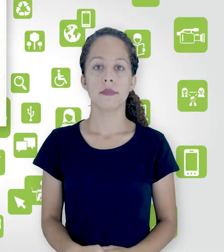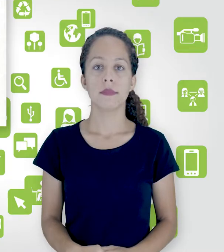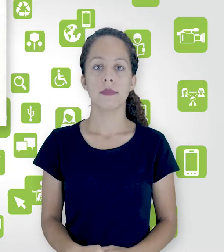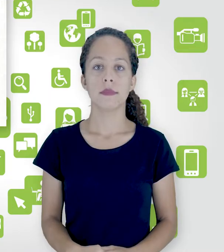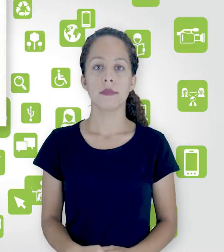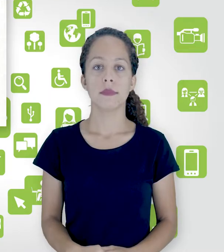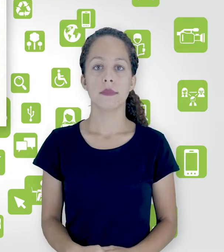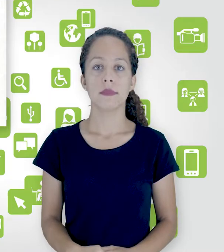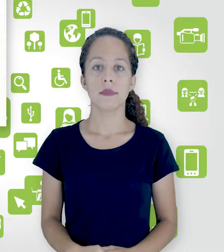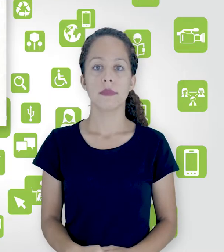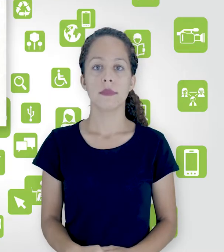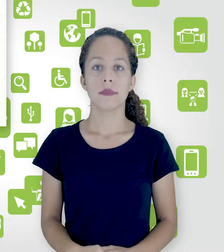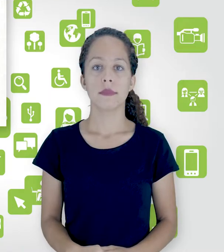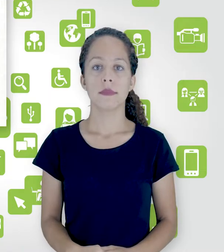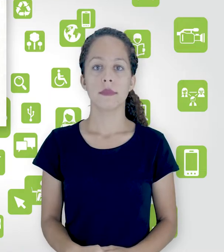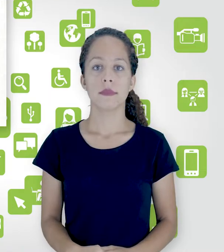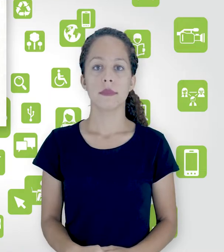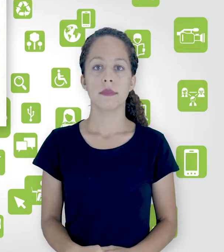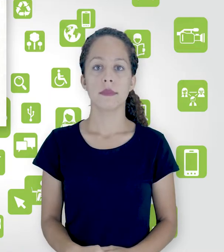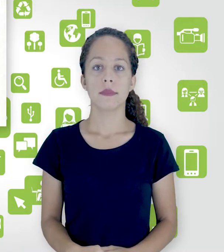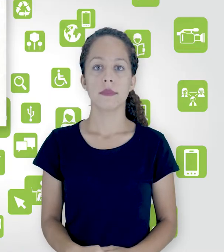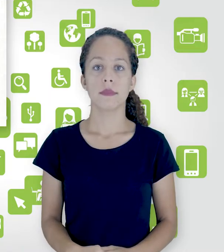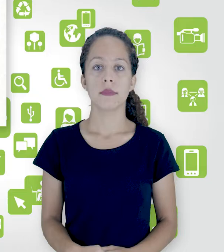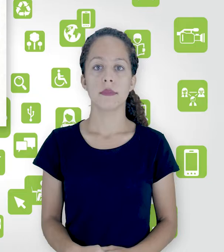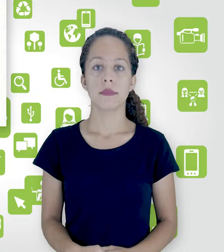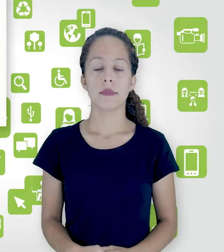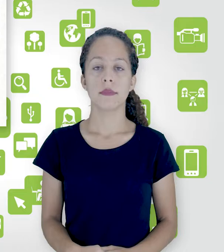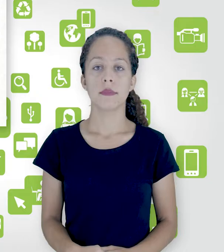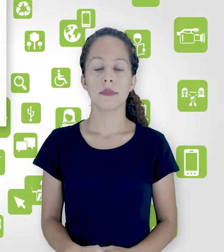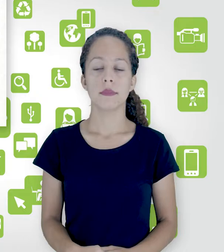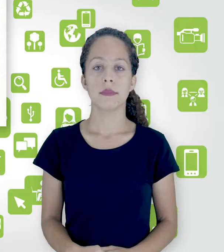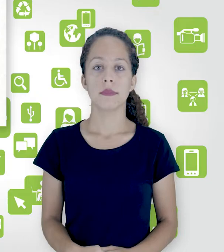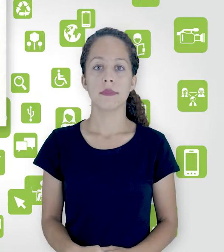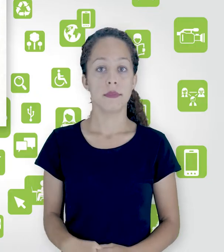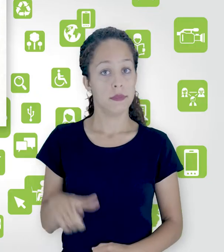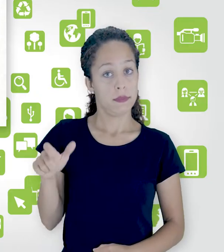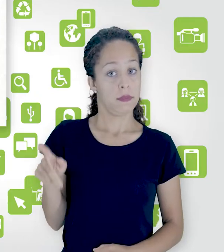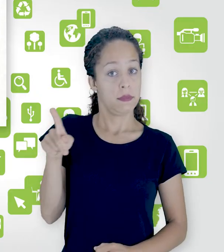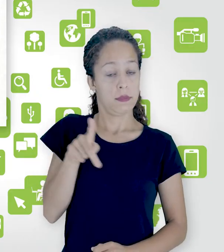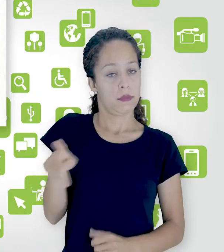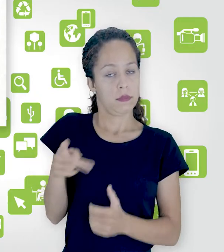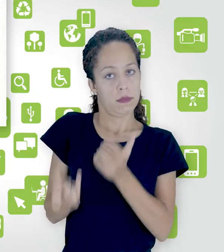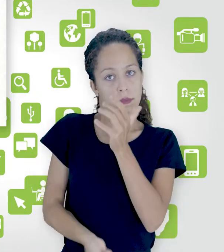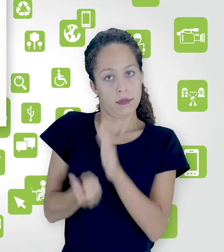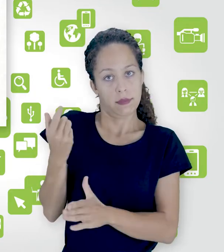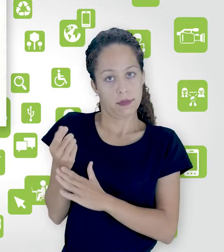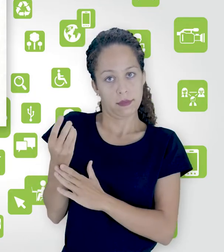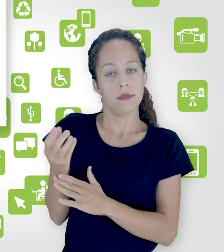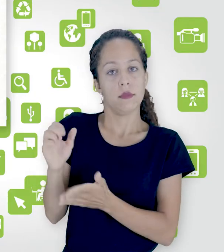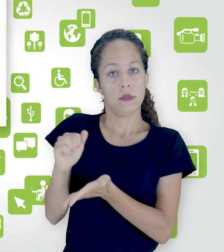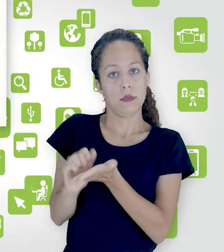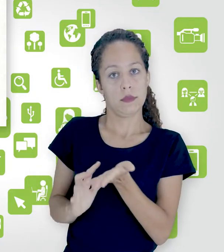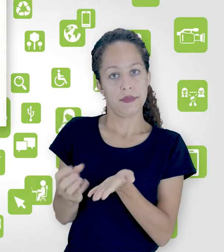a criar muita atividade o professor